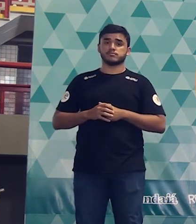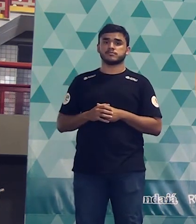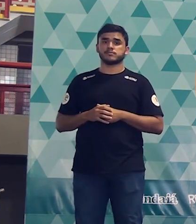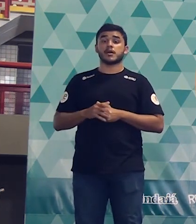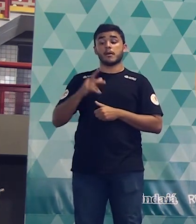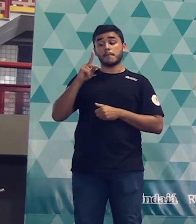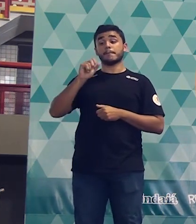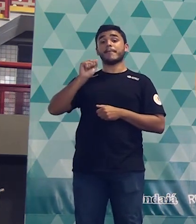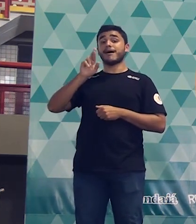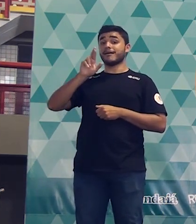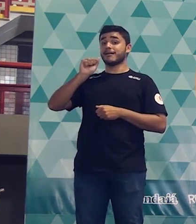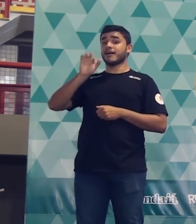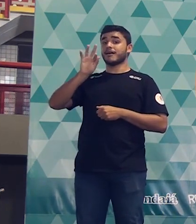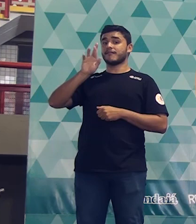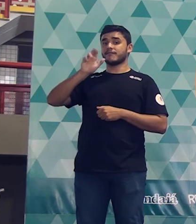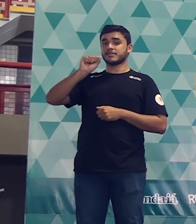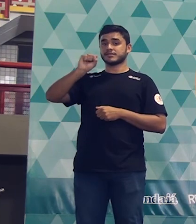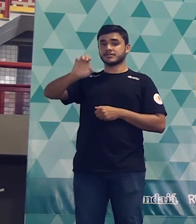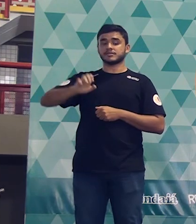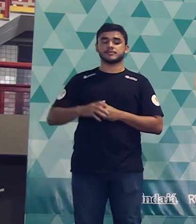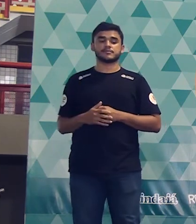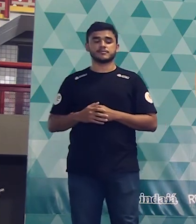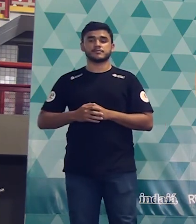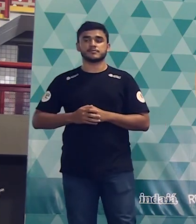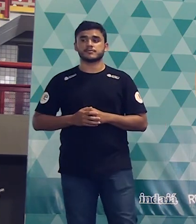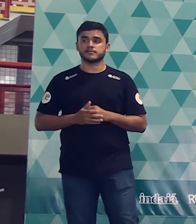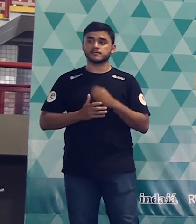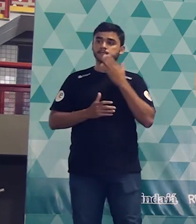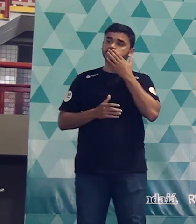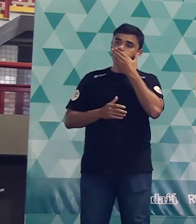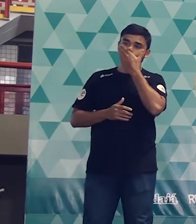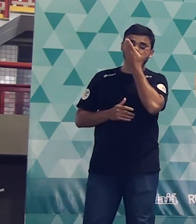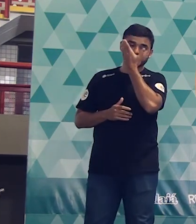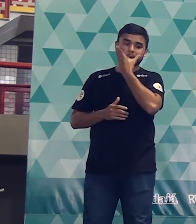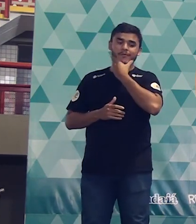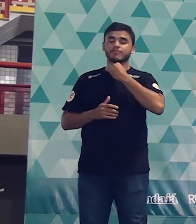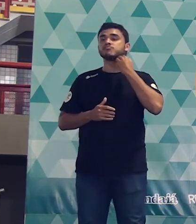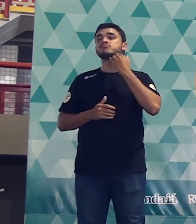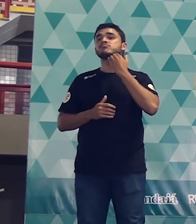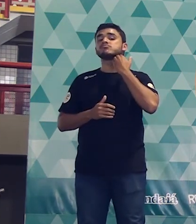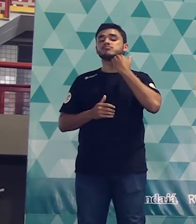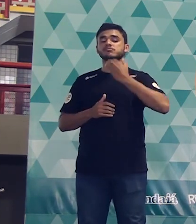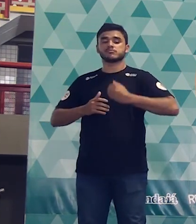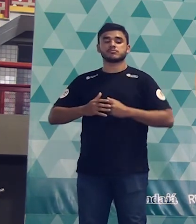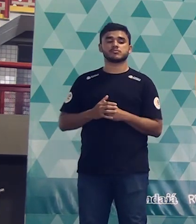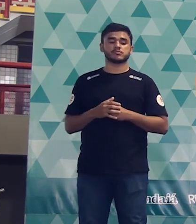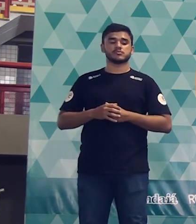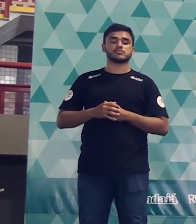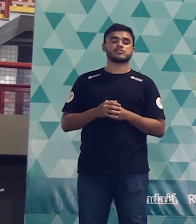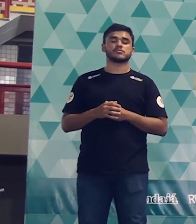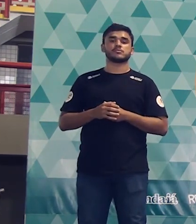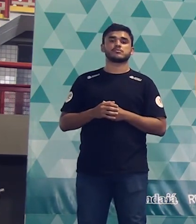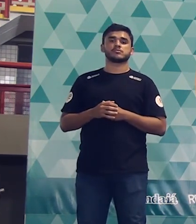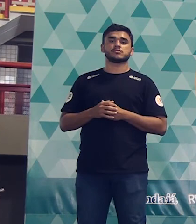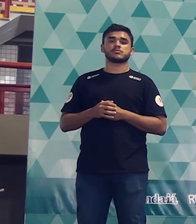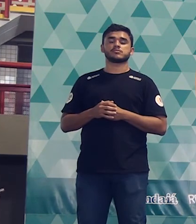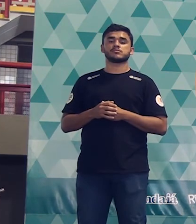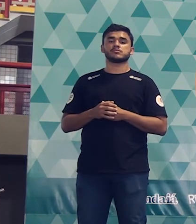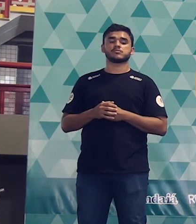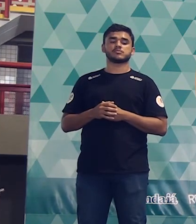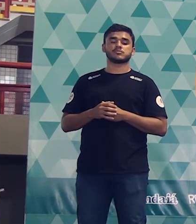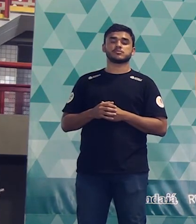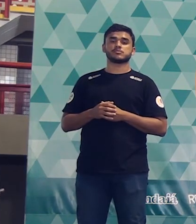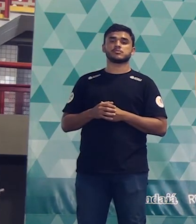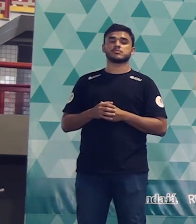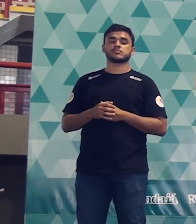Isso é paráfrase. Posso passar? Slide? Paráfrase, portanto, é a manutenção das ideias de um